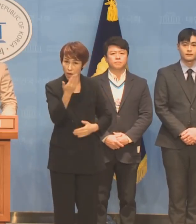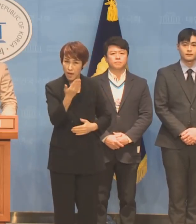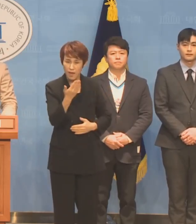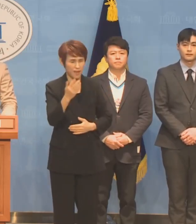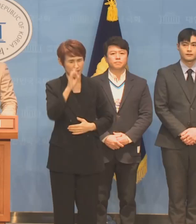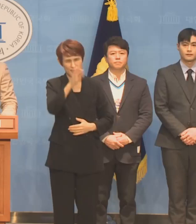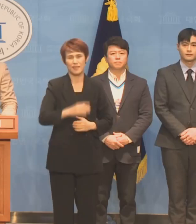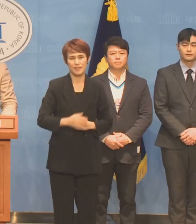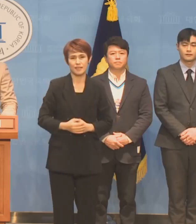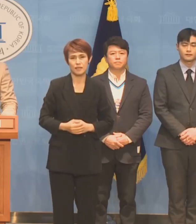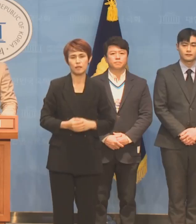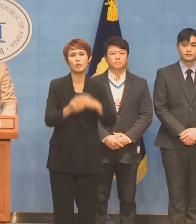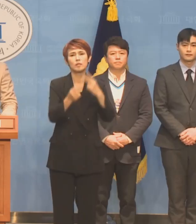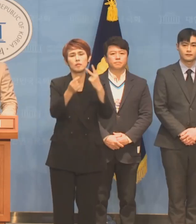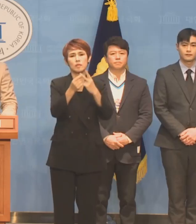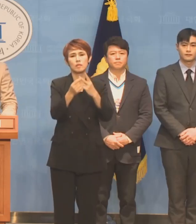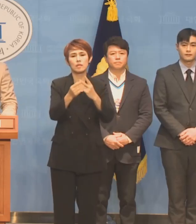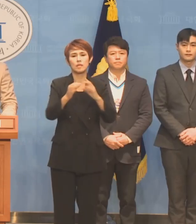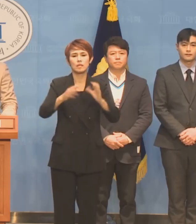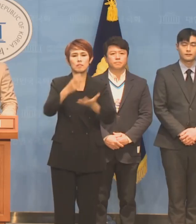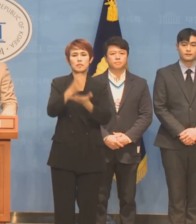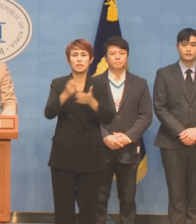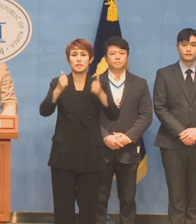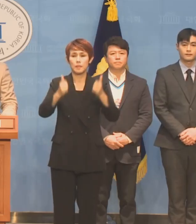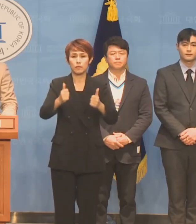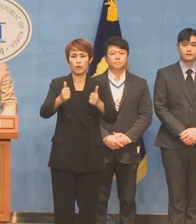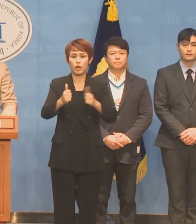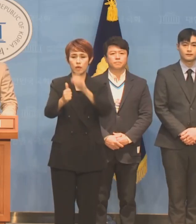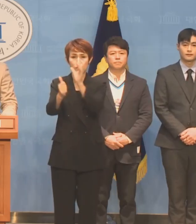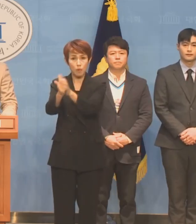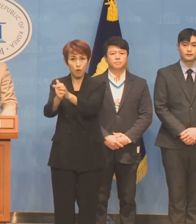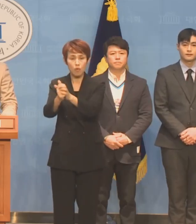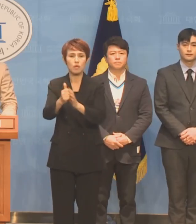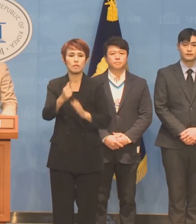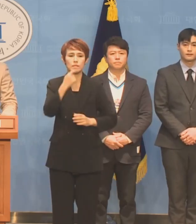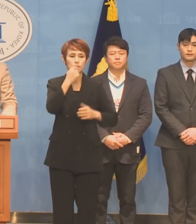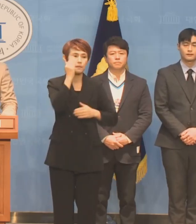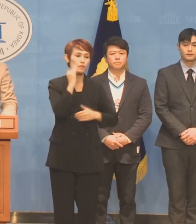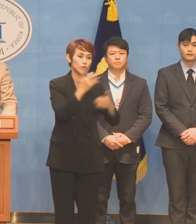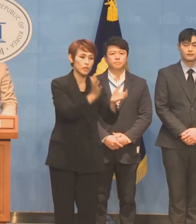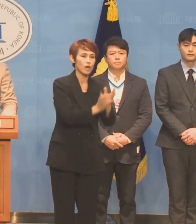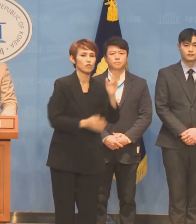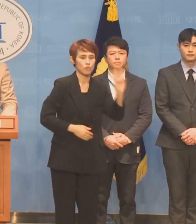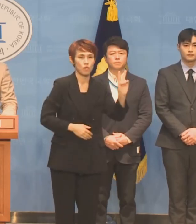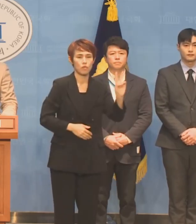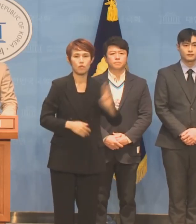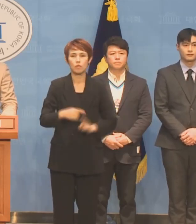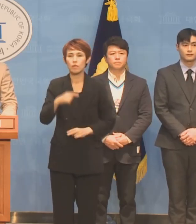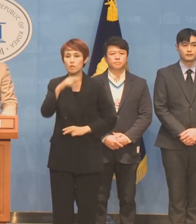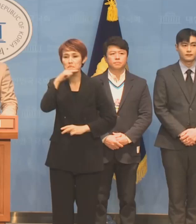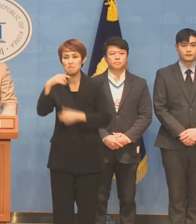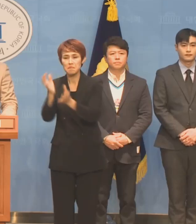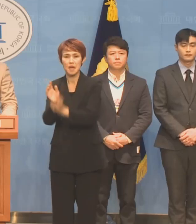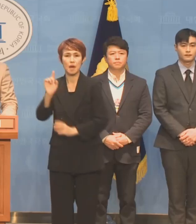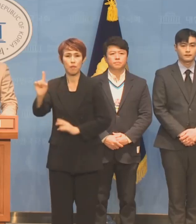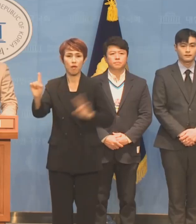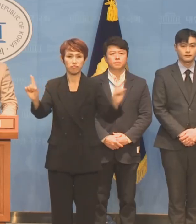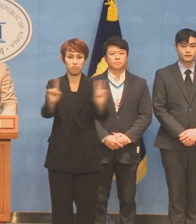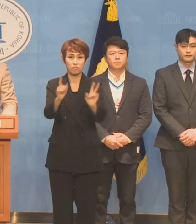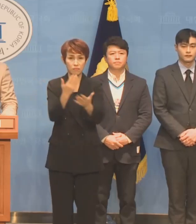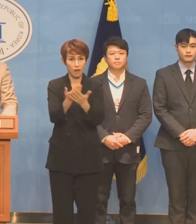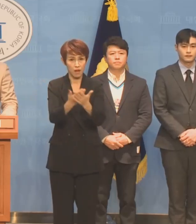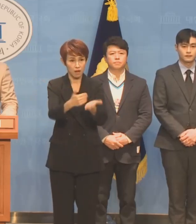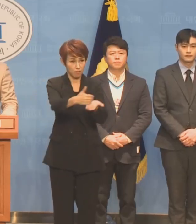둘째, 헌재 재판관의 임명에 대해 더불어민주당에서 2명 추천, 국민의힘에서 1명을 추천함을 주장하고